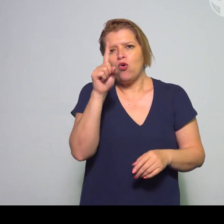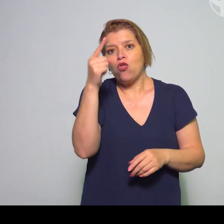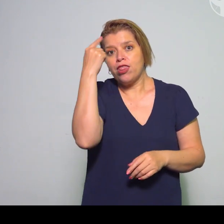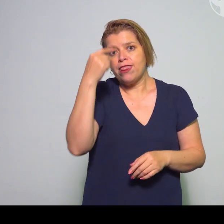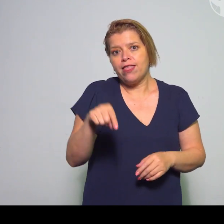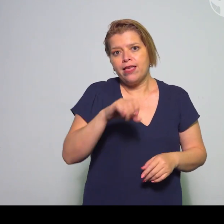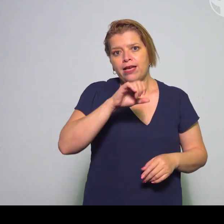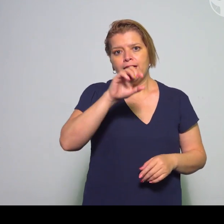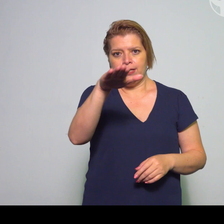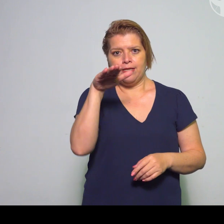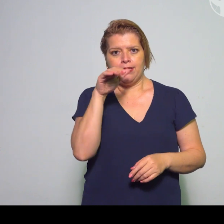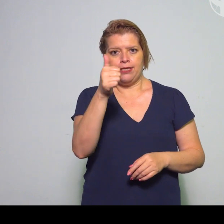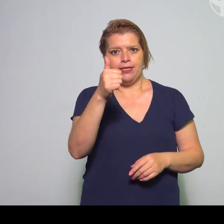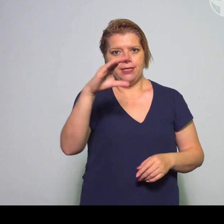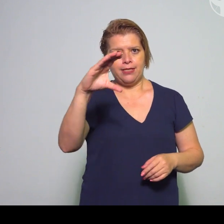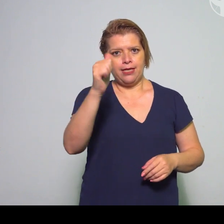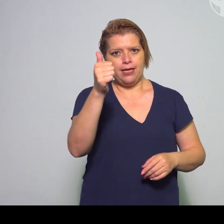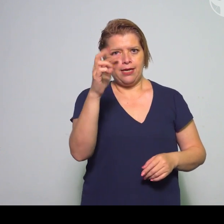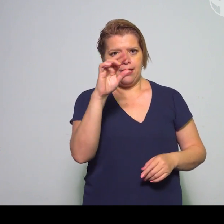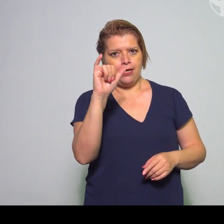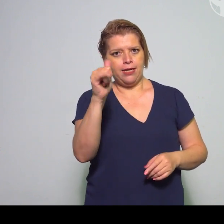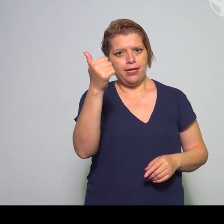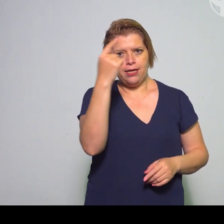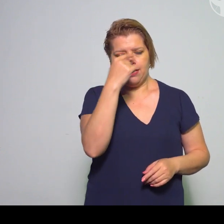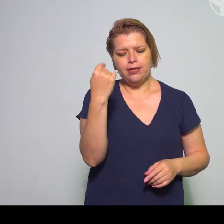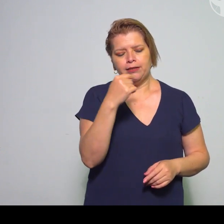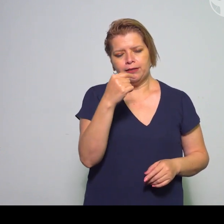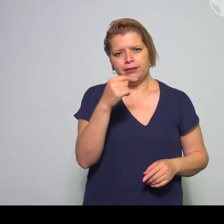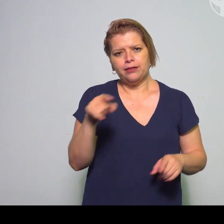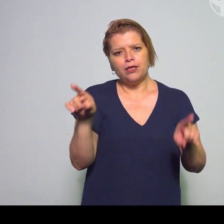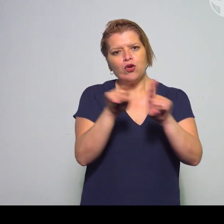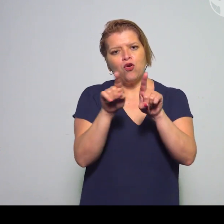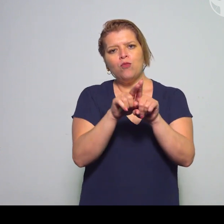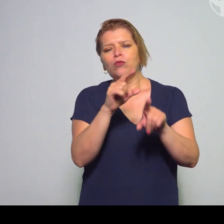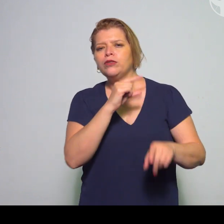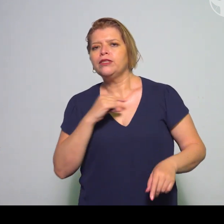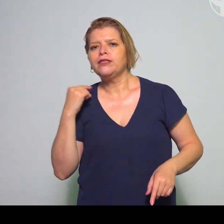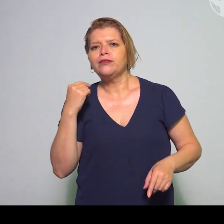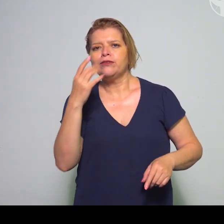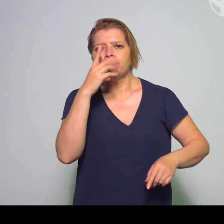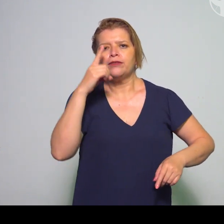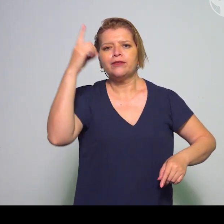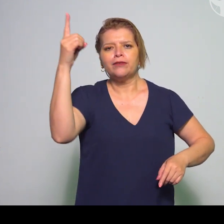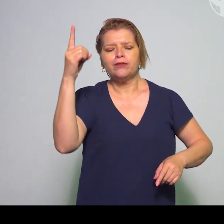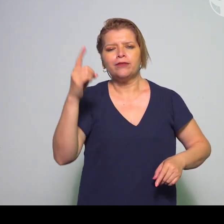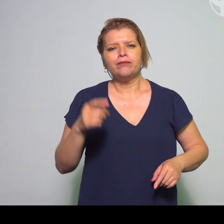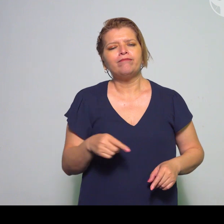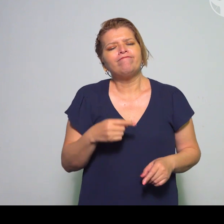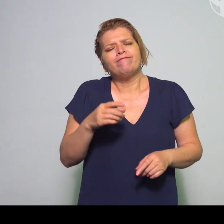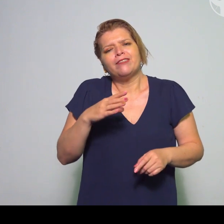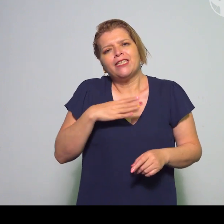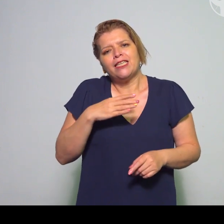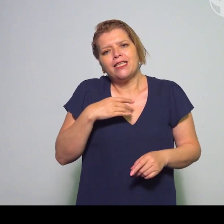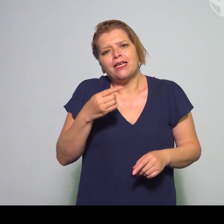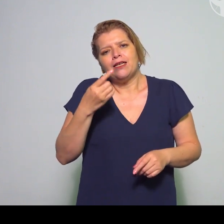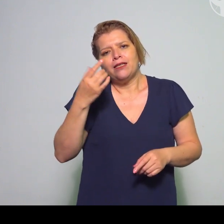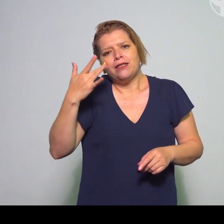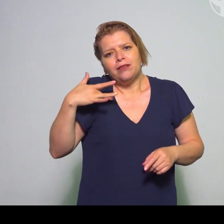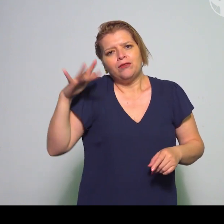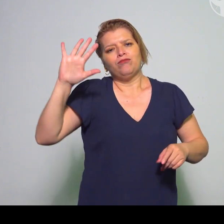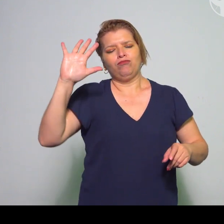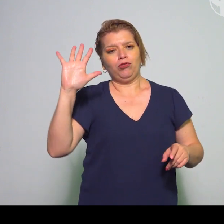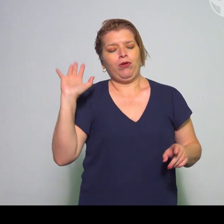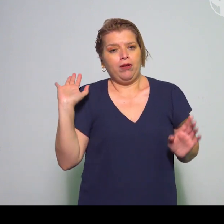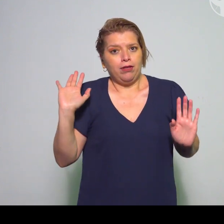Zacarías, por haber llegado al turno de su grupo, oficiaba como sacerdote delante de Dios, le tocó la suerte, según